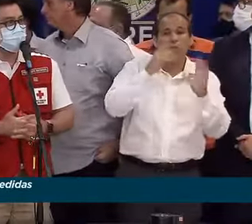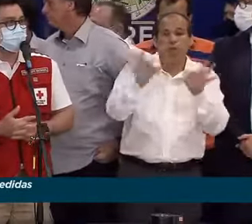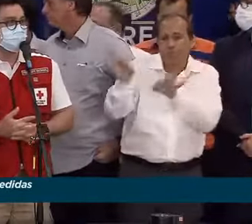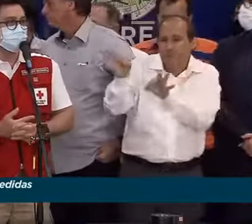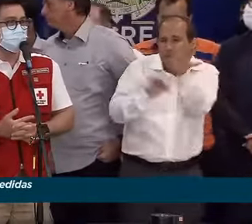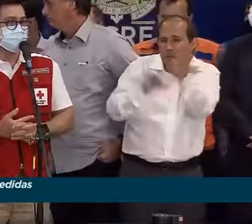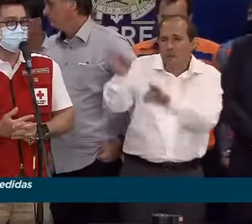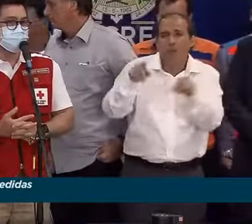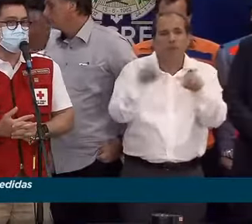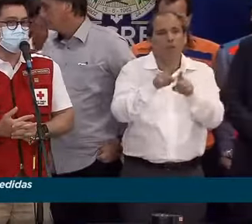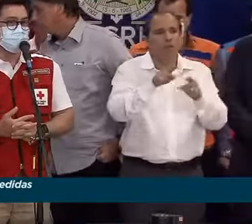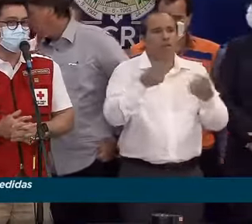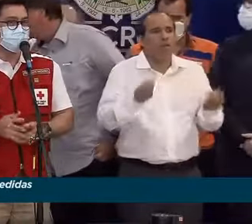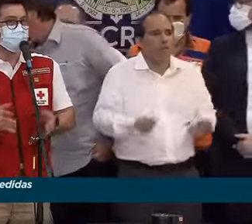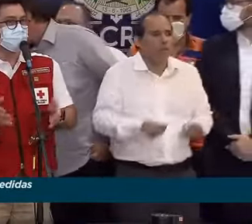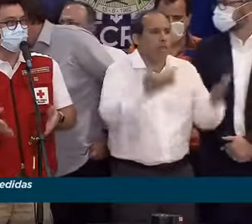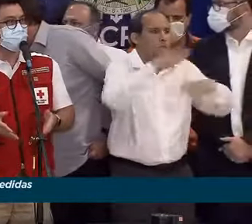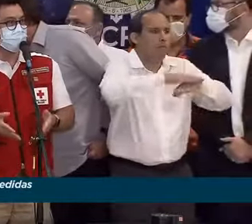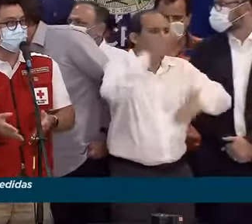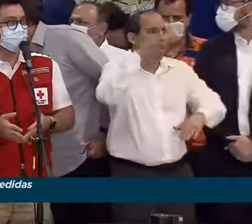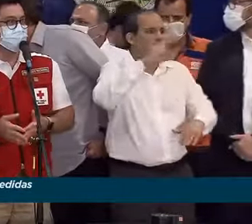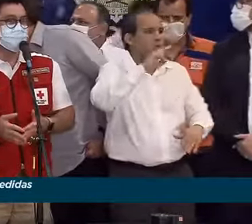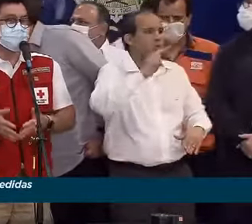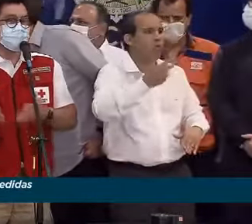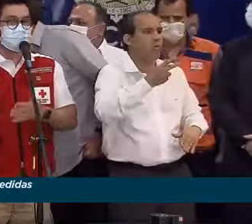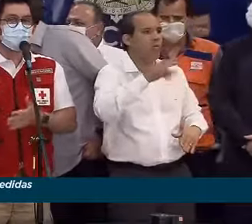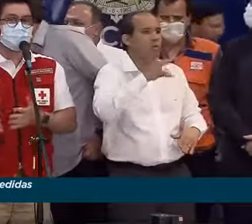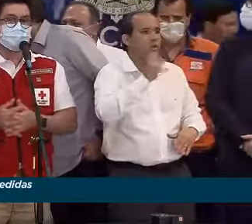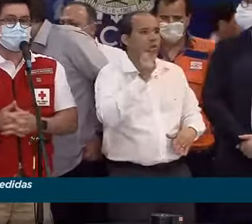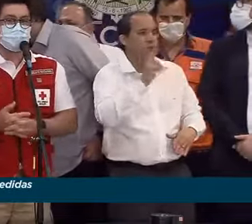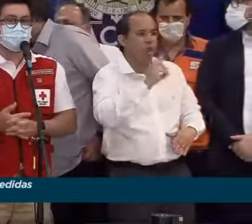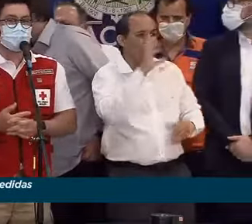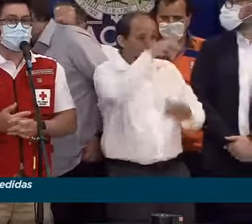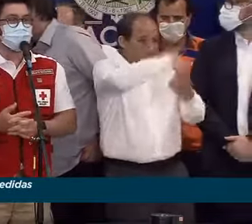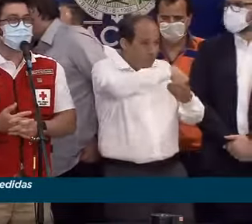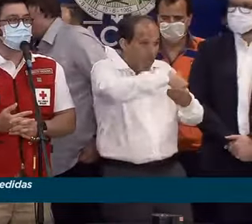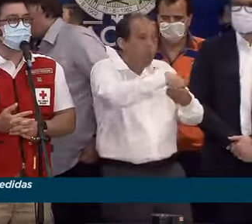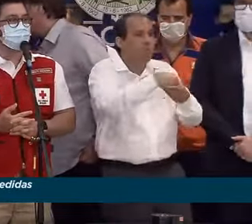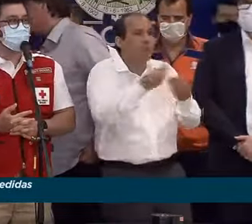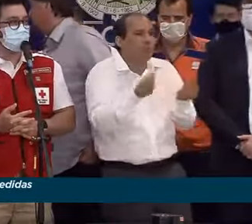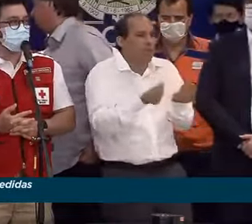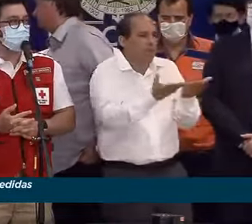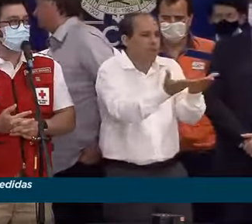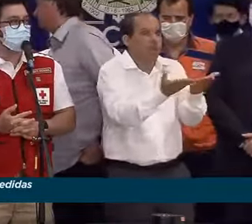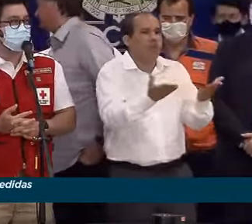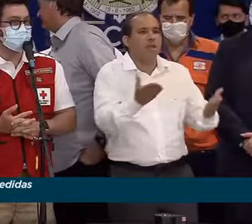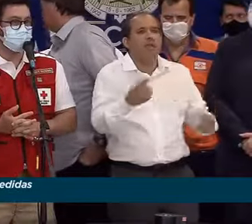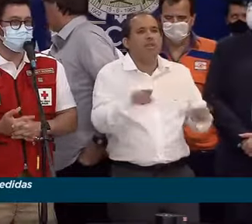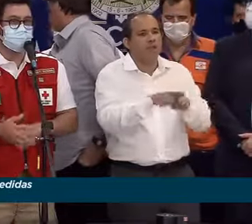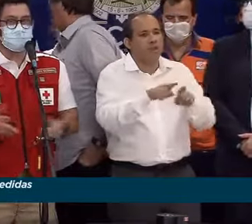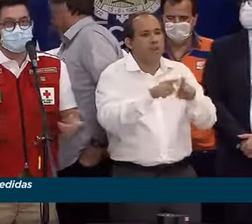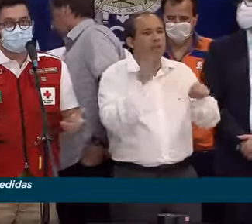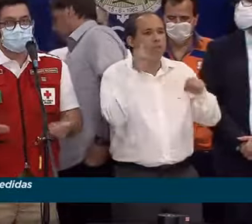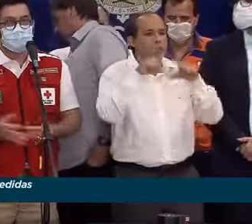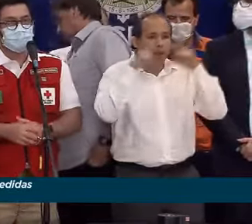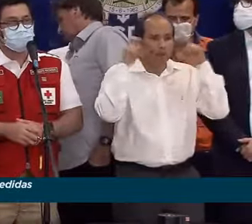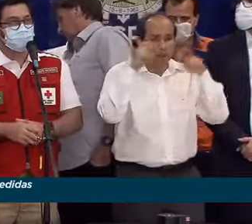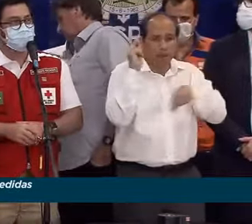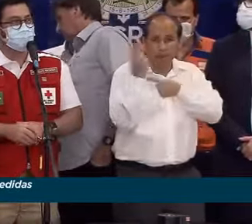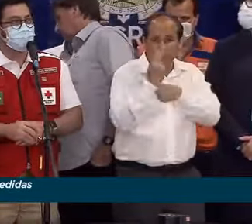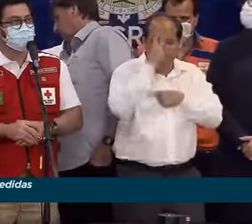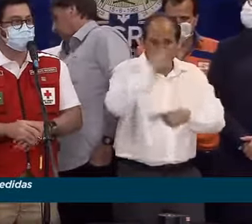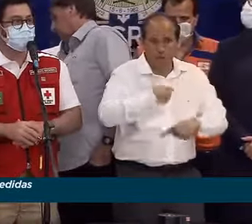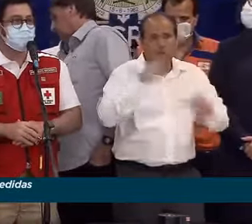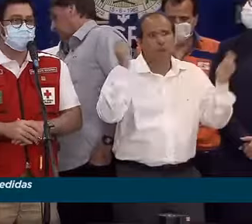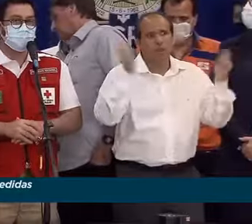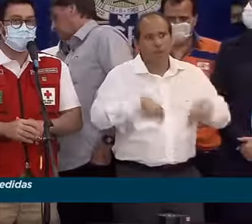mandando uma carga de aproximadamente quase 2 milhões de reais e dentro dessa carga, 802 mil máscaras de proteção que dá praticamente